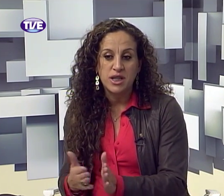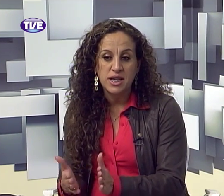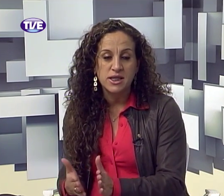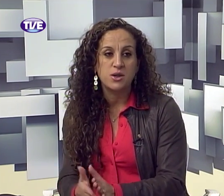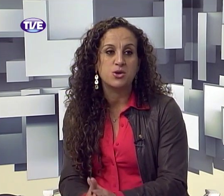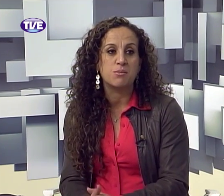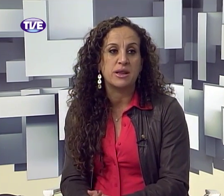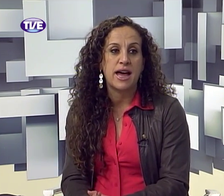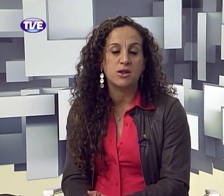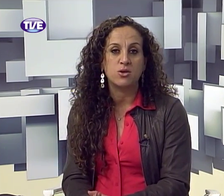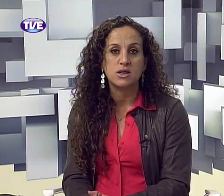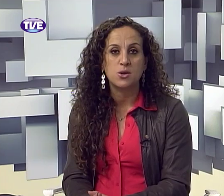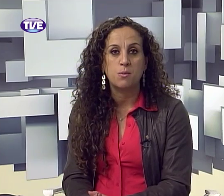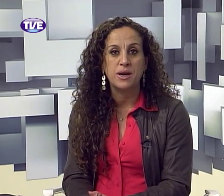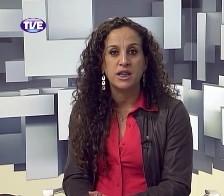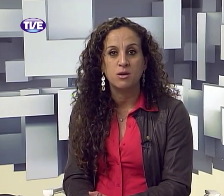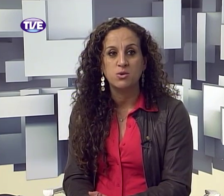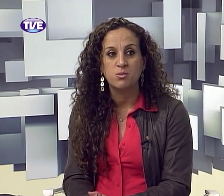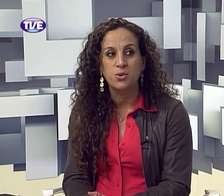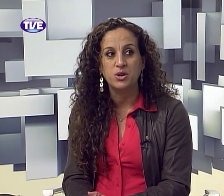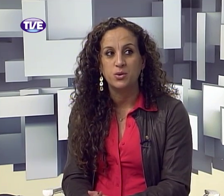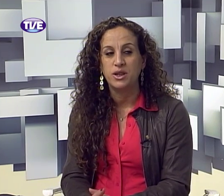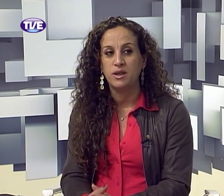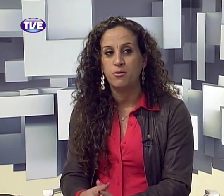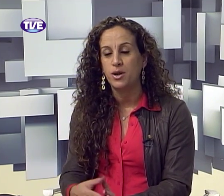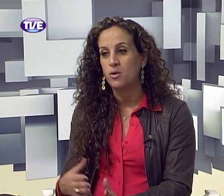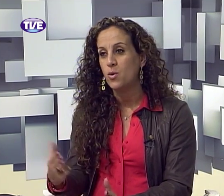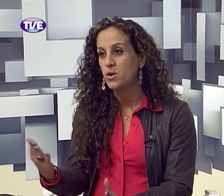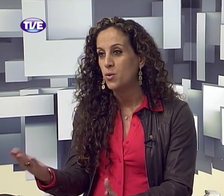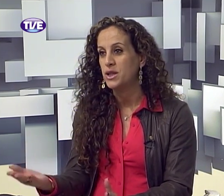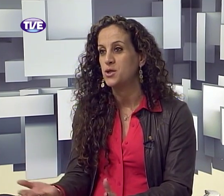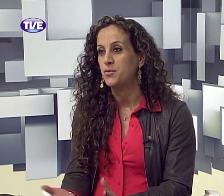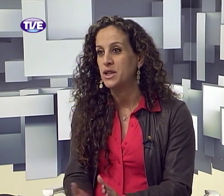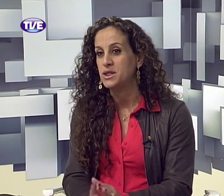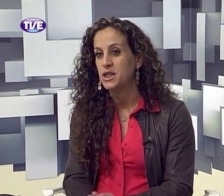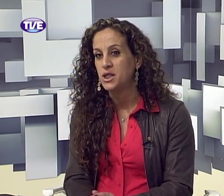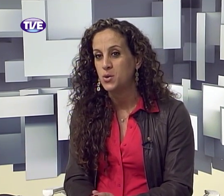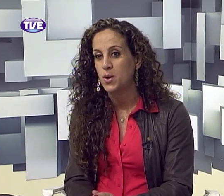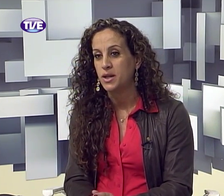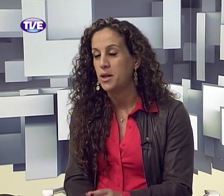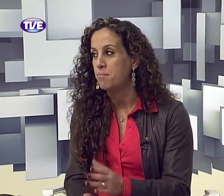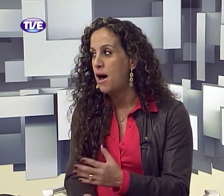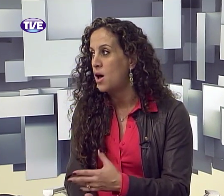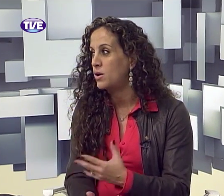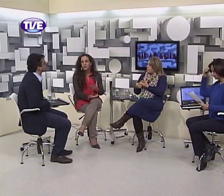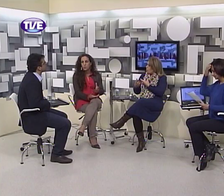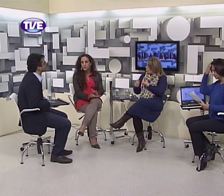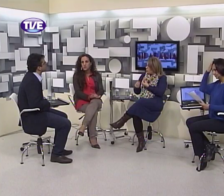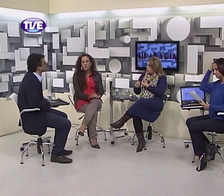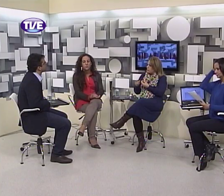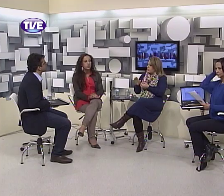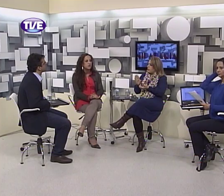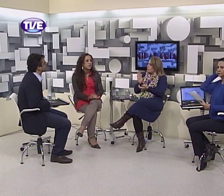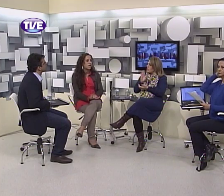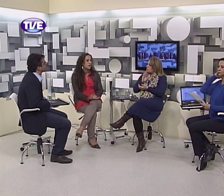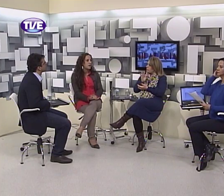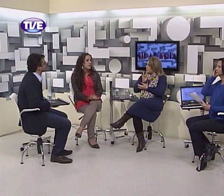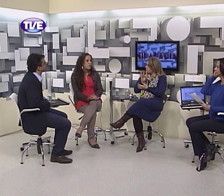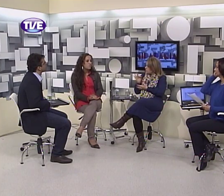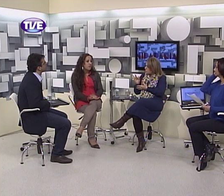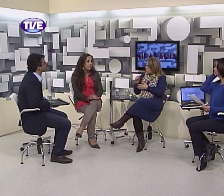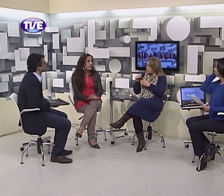longo destes 3 anos de mandato, nós acompanhamos muito, e foi quando eu conheci o Francisco, a Ana Paula e outras